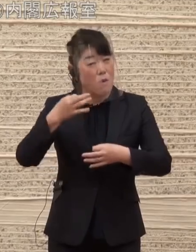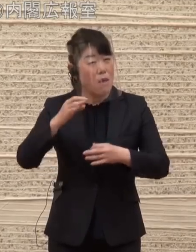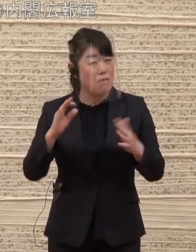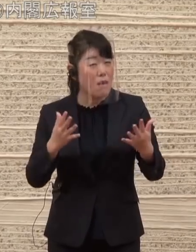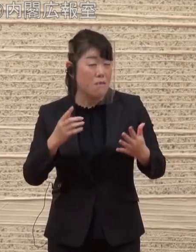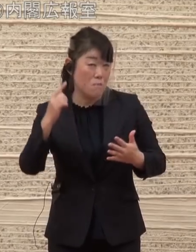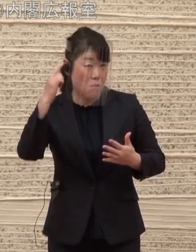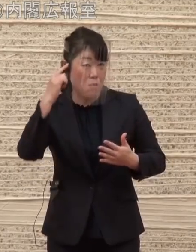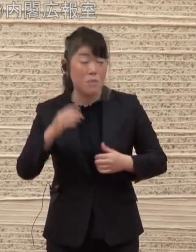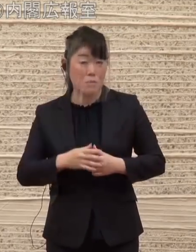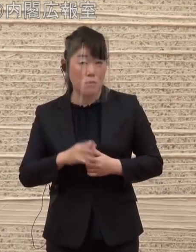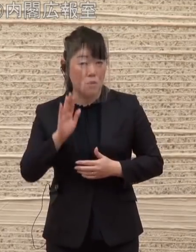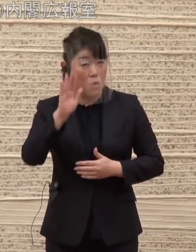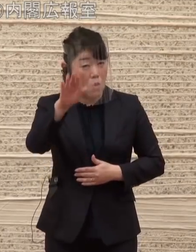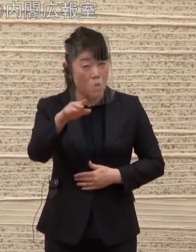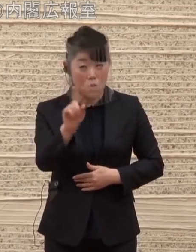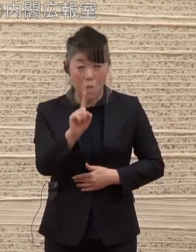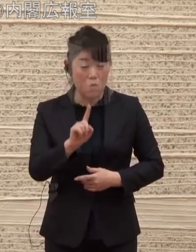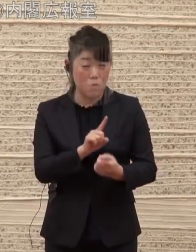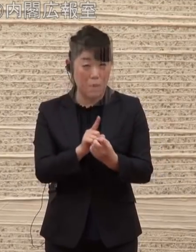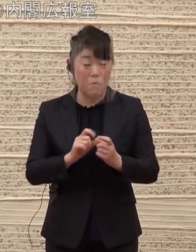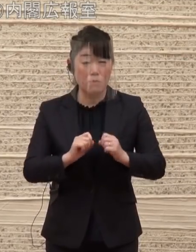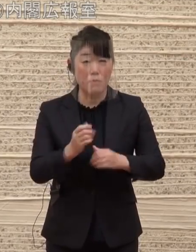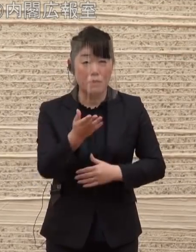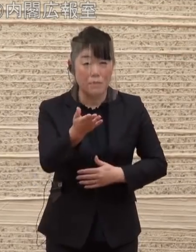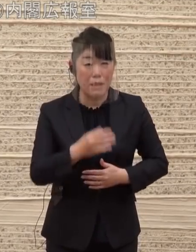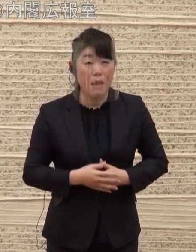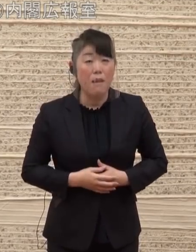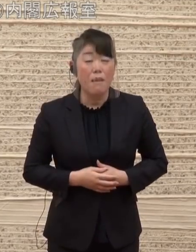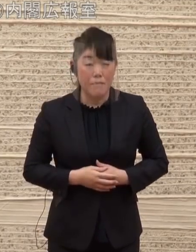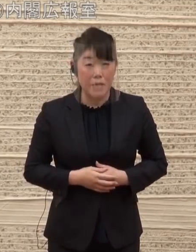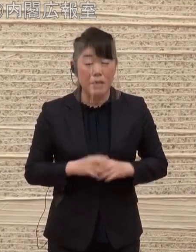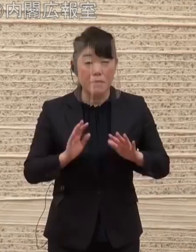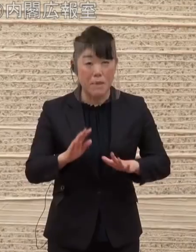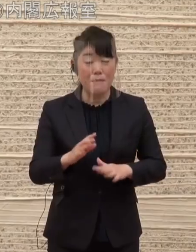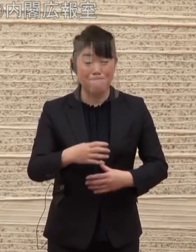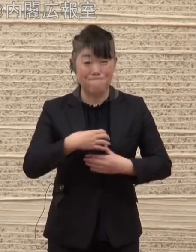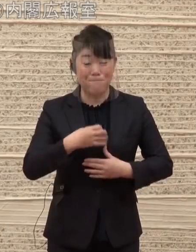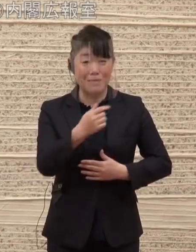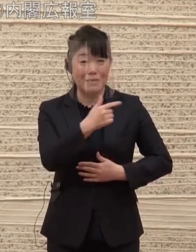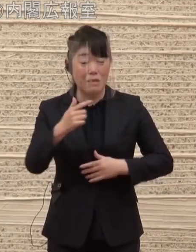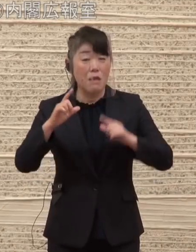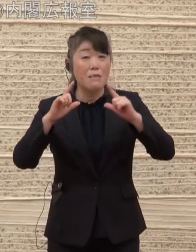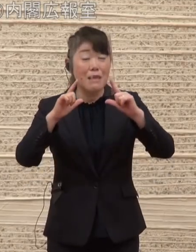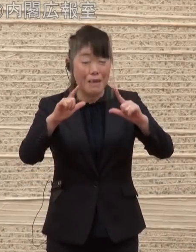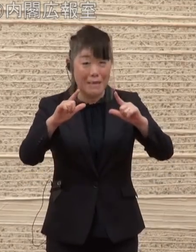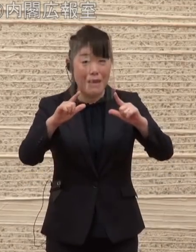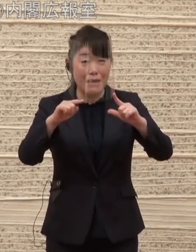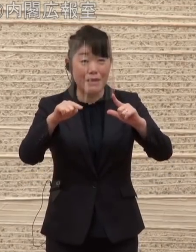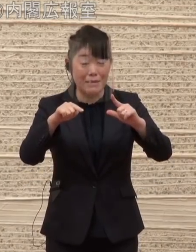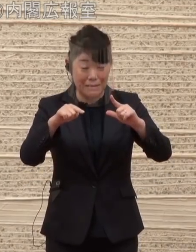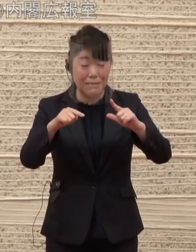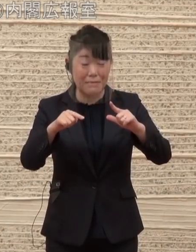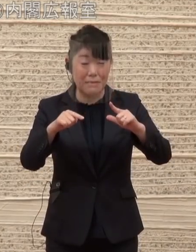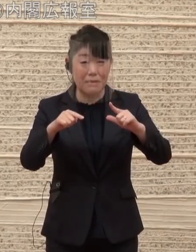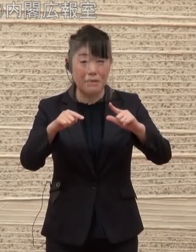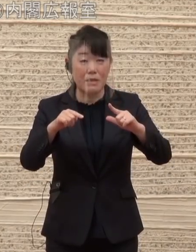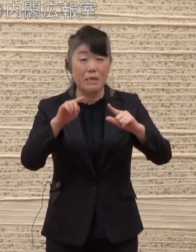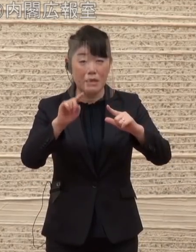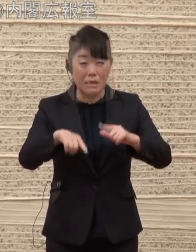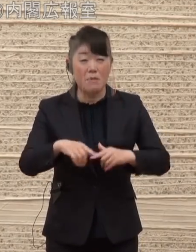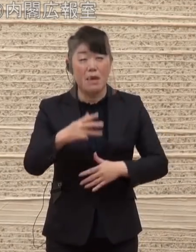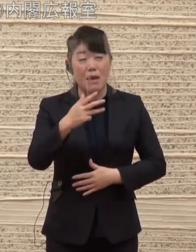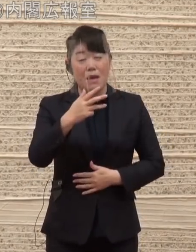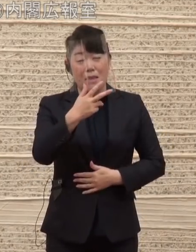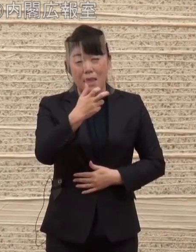に対応されていく考えでしょうかまた緊急事態宣言下でですねあの総理も元気がありましたが最低7あり極力8